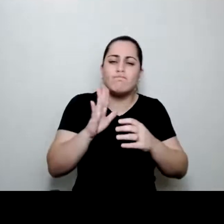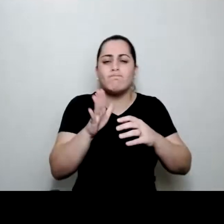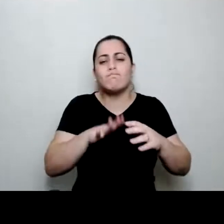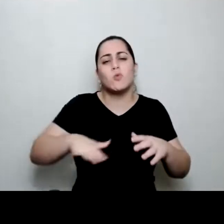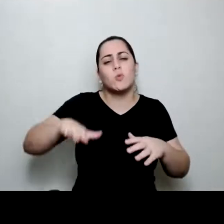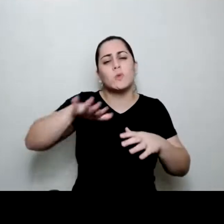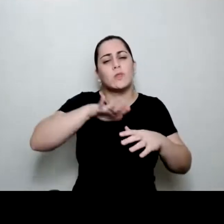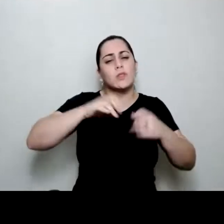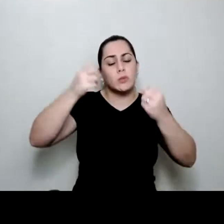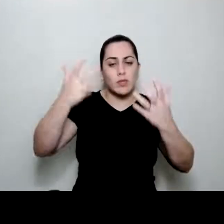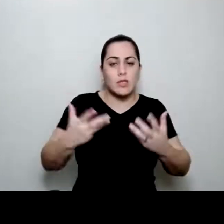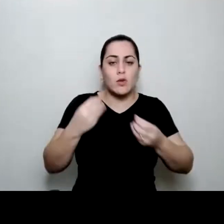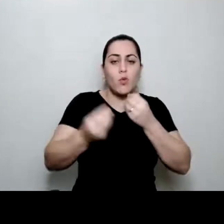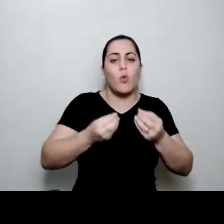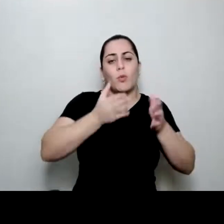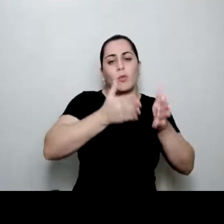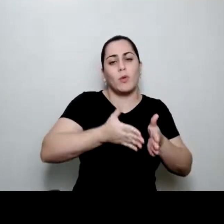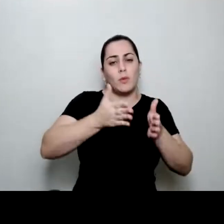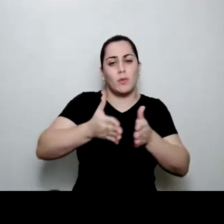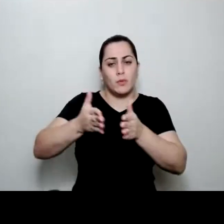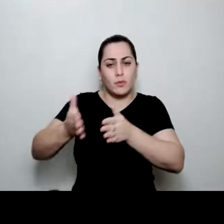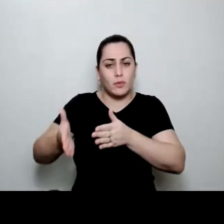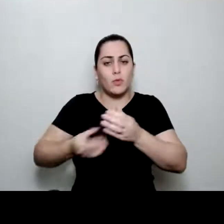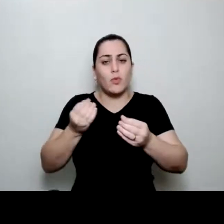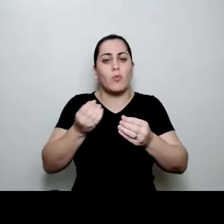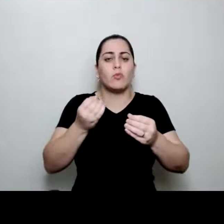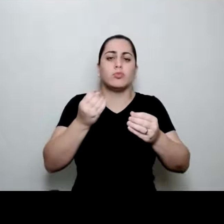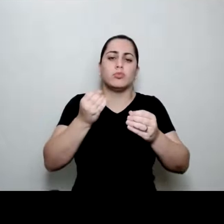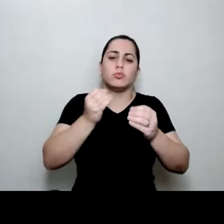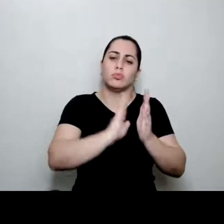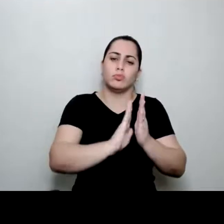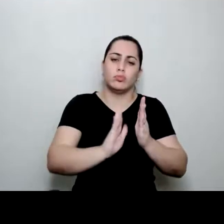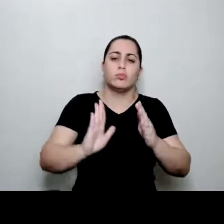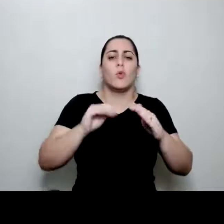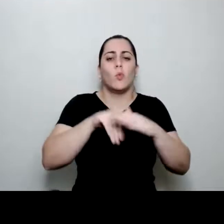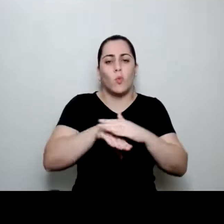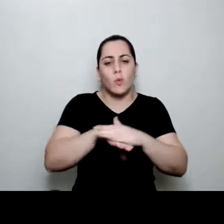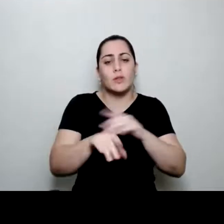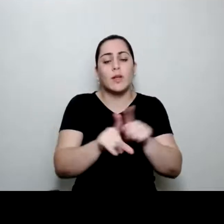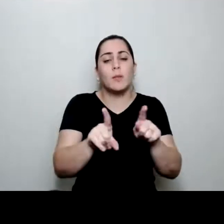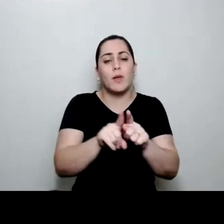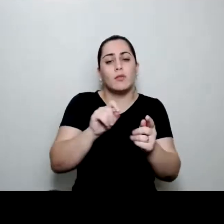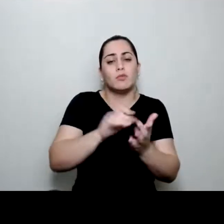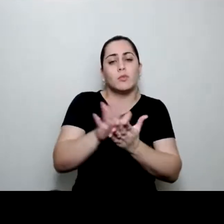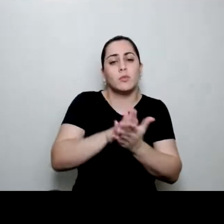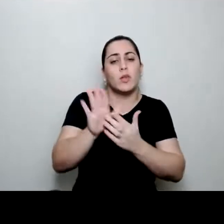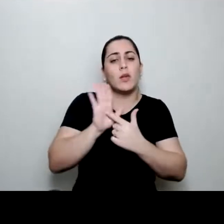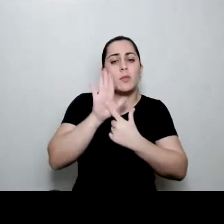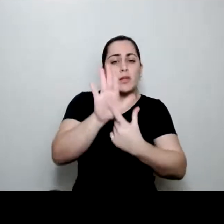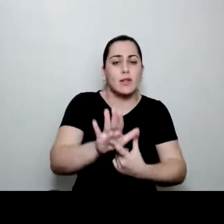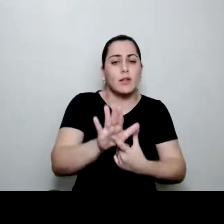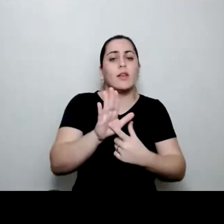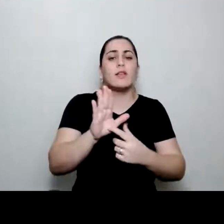ao ao processamento e armazenamento e, eventualmente, publicação dos dados